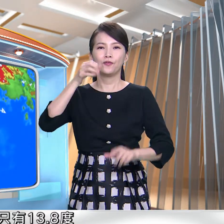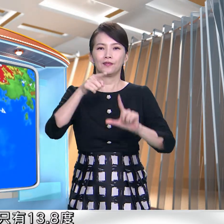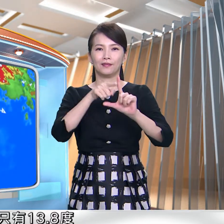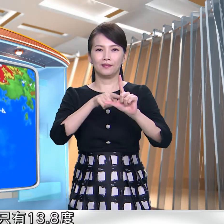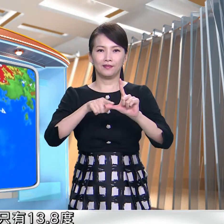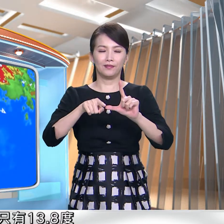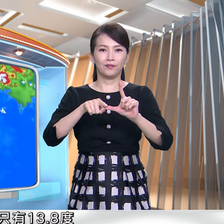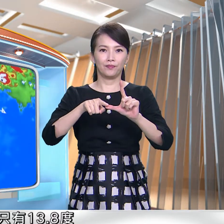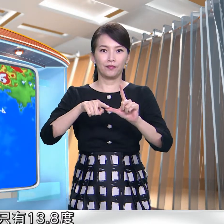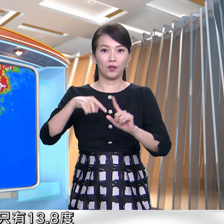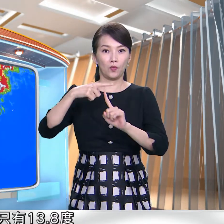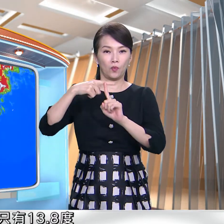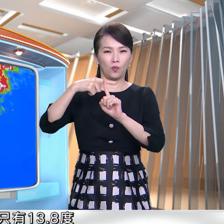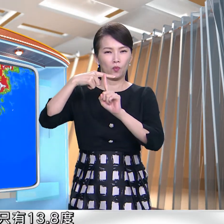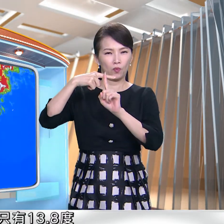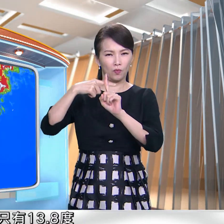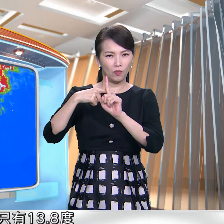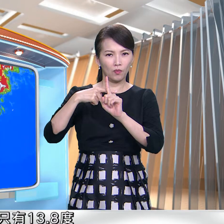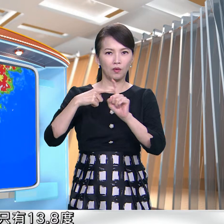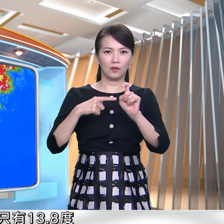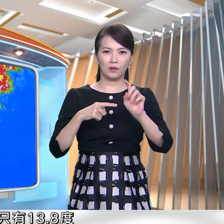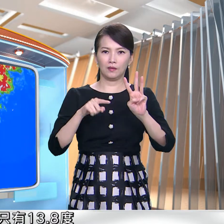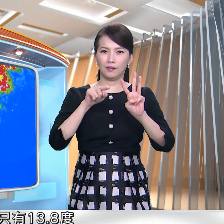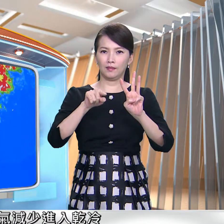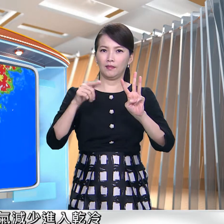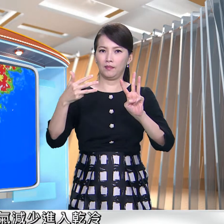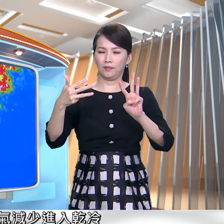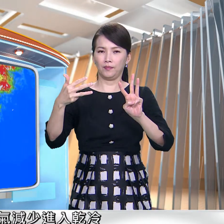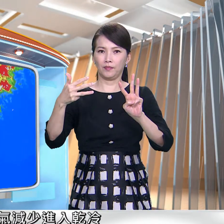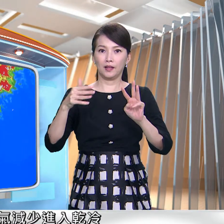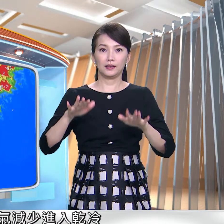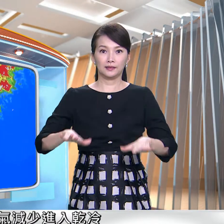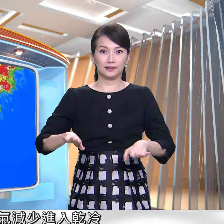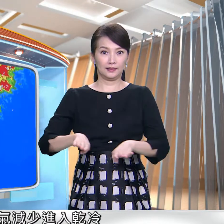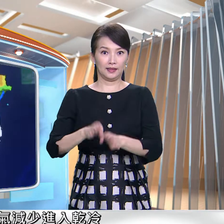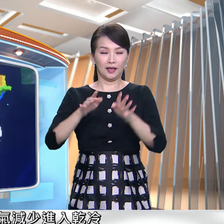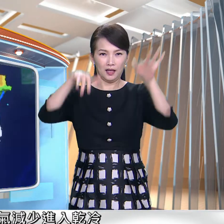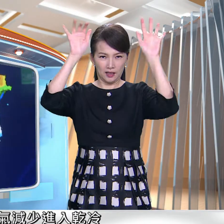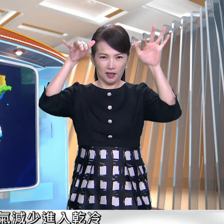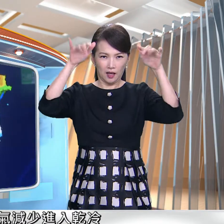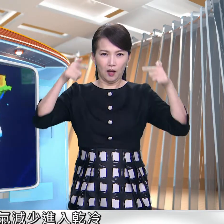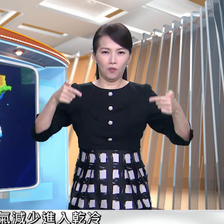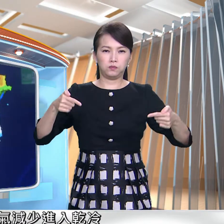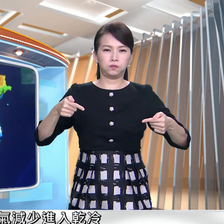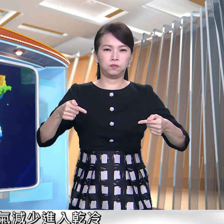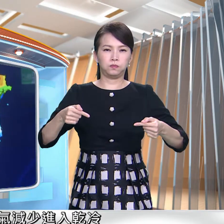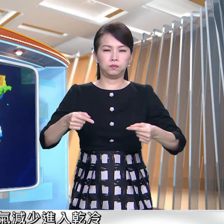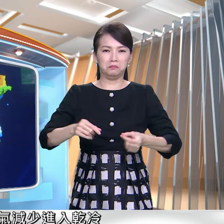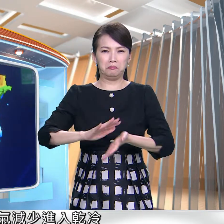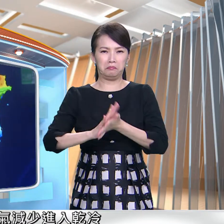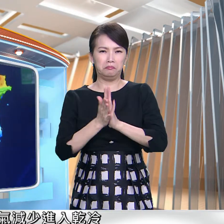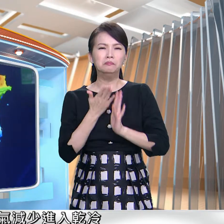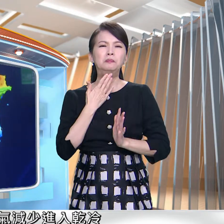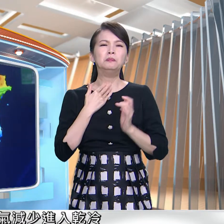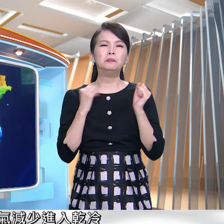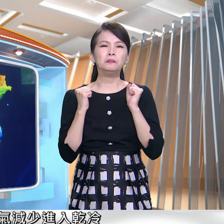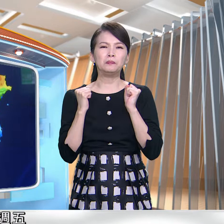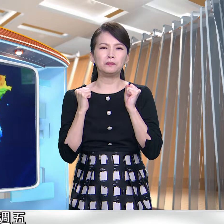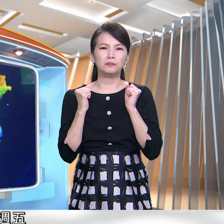角，只有 13.8 度。而今天开始水汽减少，进入干冷，会